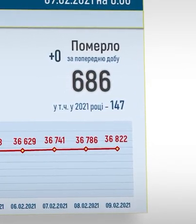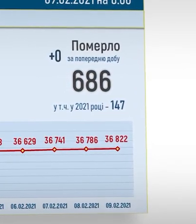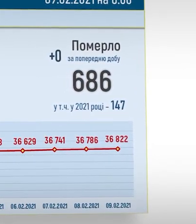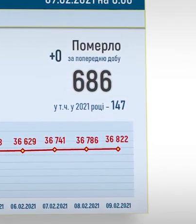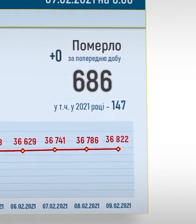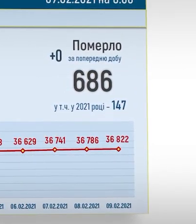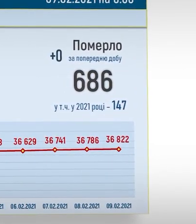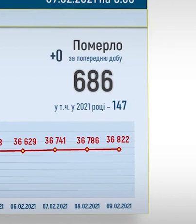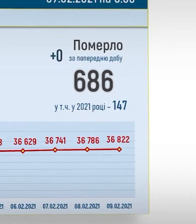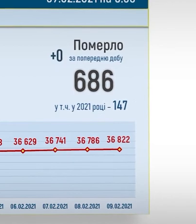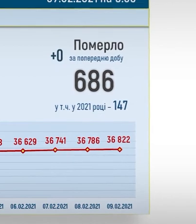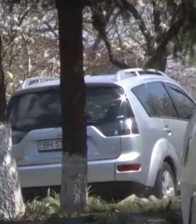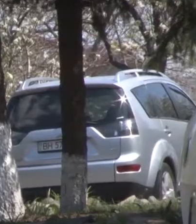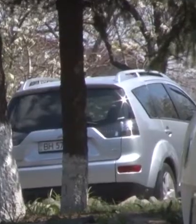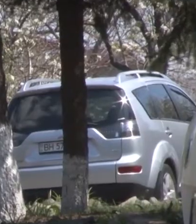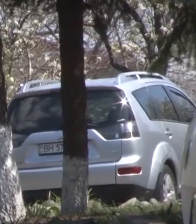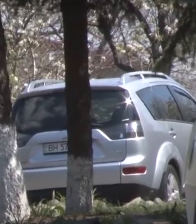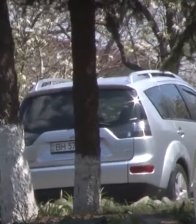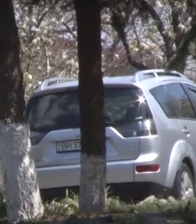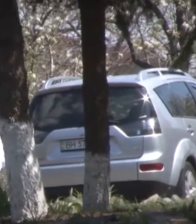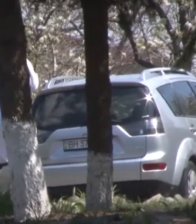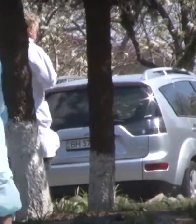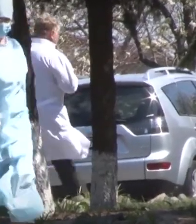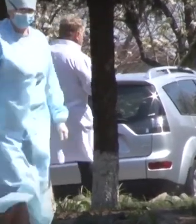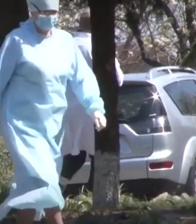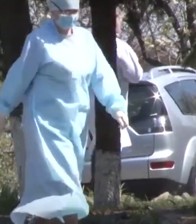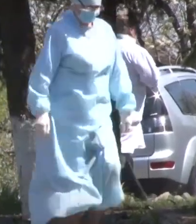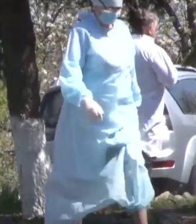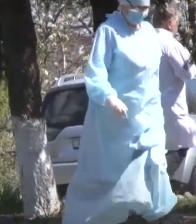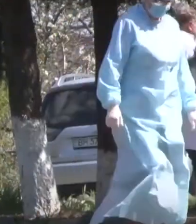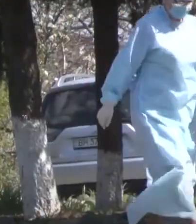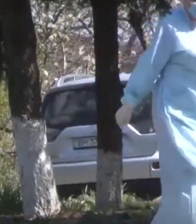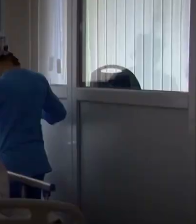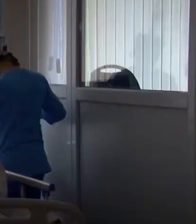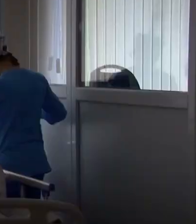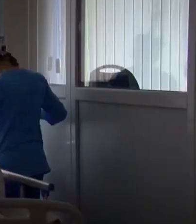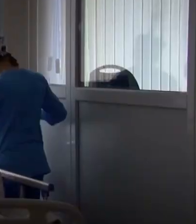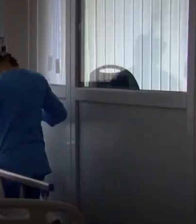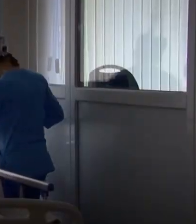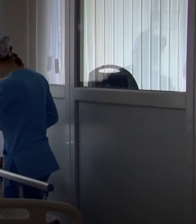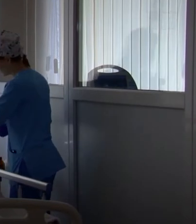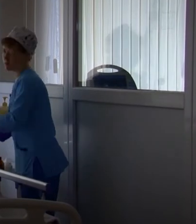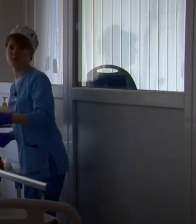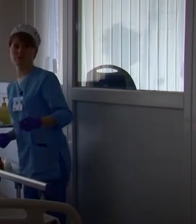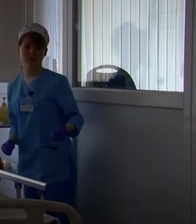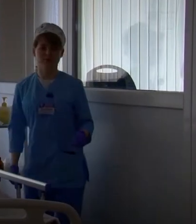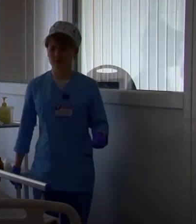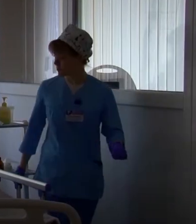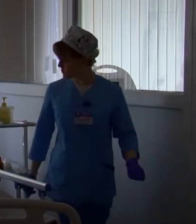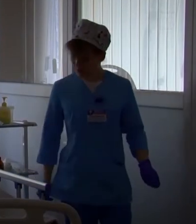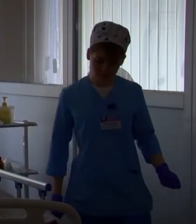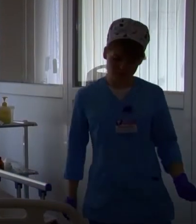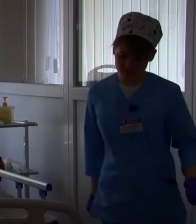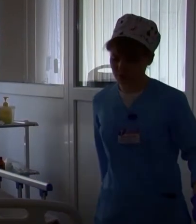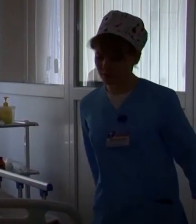на COVID-19, при этом в 3 раза больше выздоровевших. Министерство здравоохранения отмечает, по приведенным